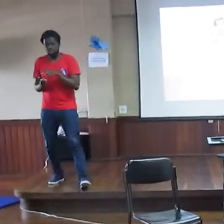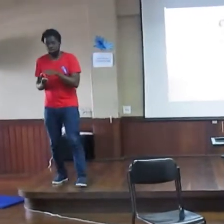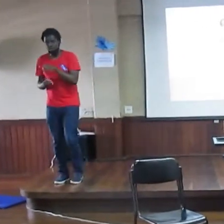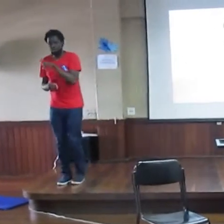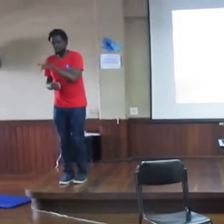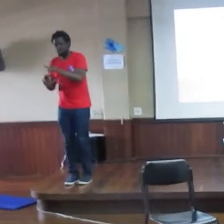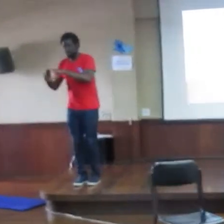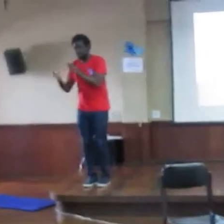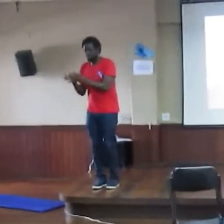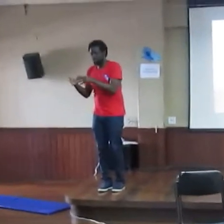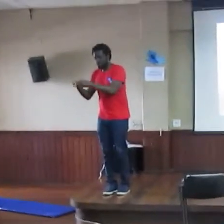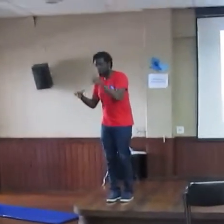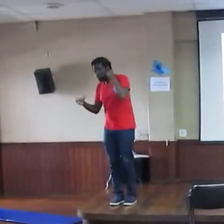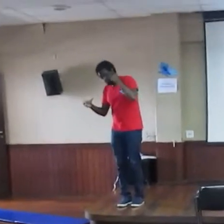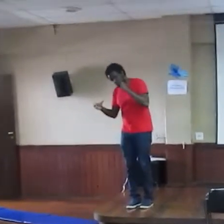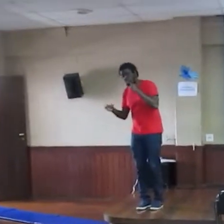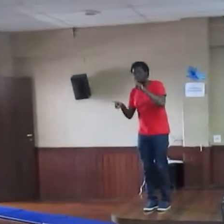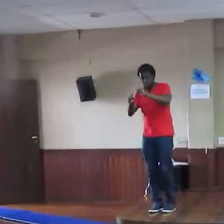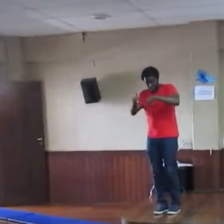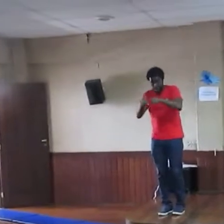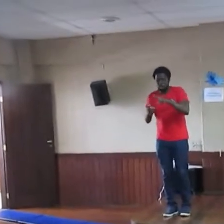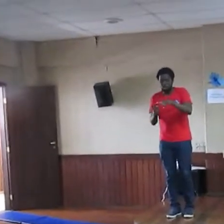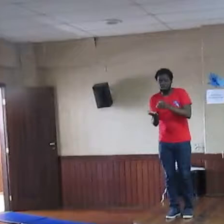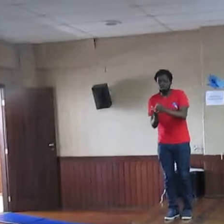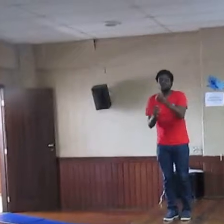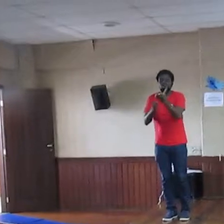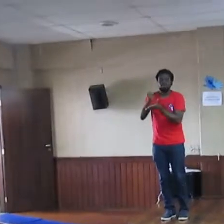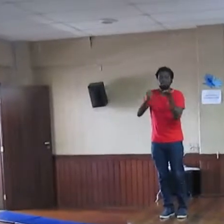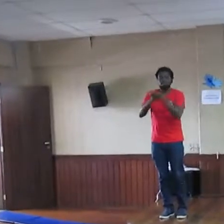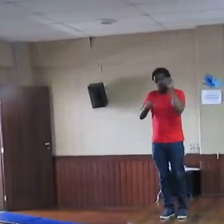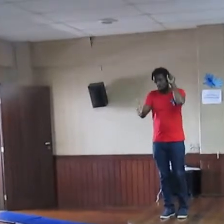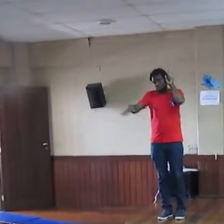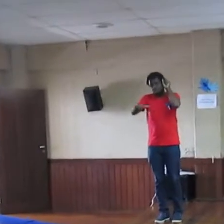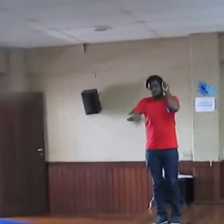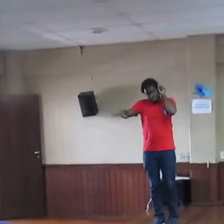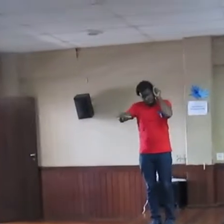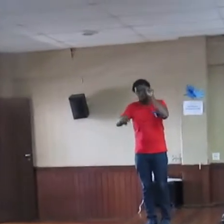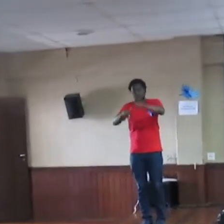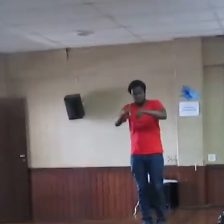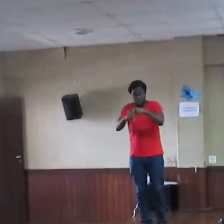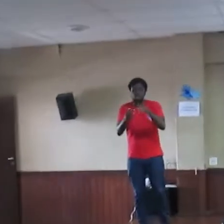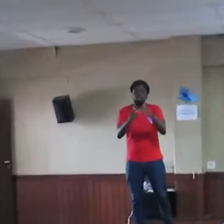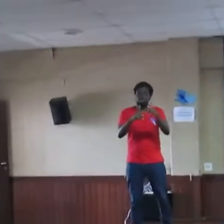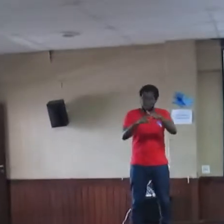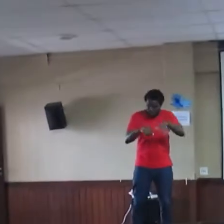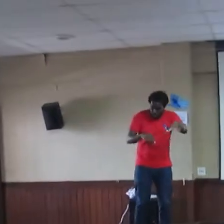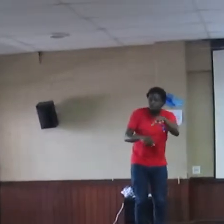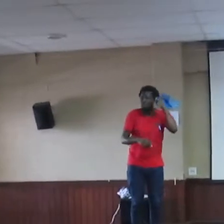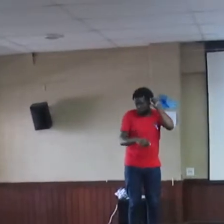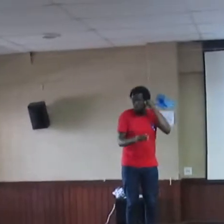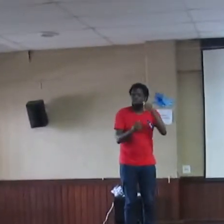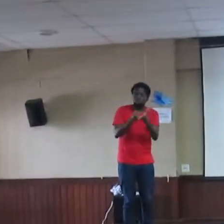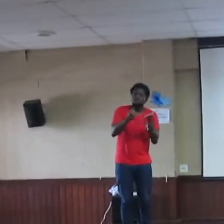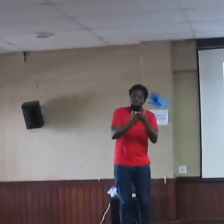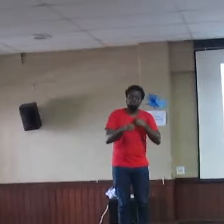Sim, com certeza. Por exemplo, eu trabalho em uma escola de surdos, dou aula para surdos e trabalho também em um